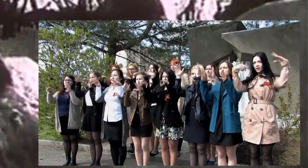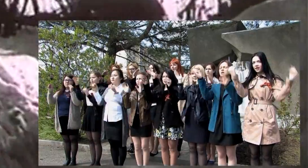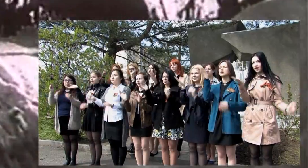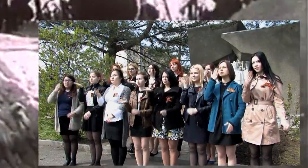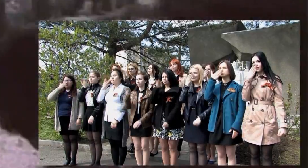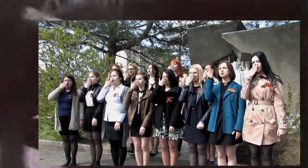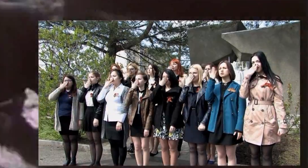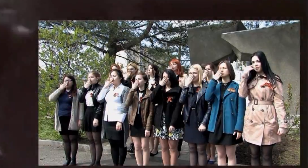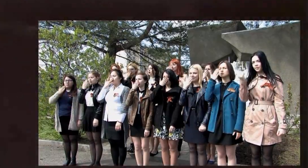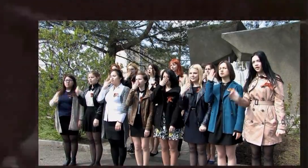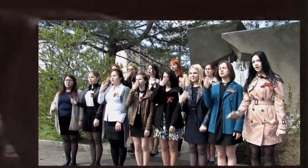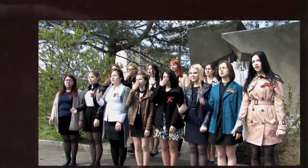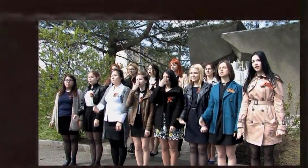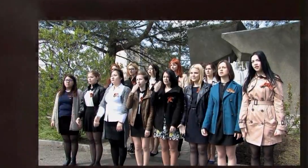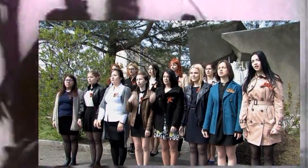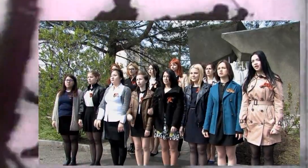порохом